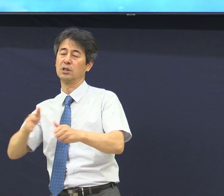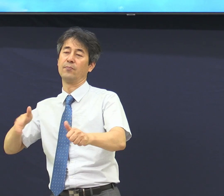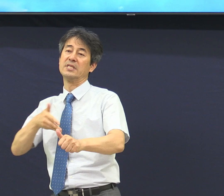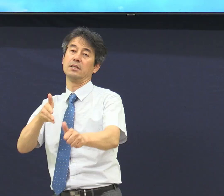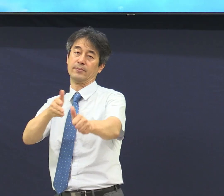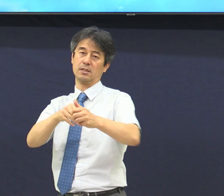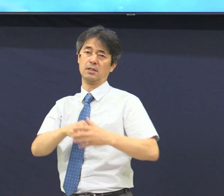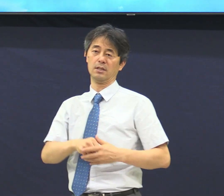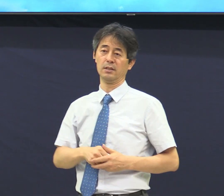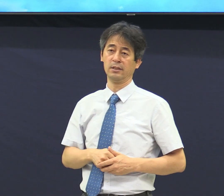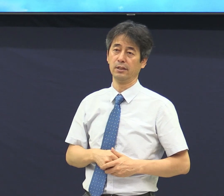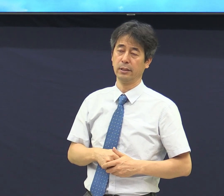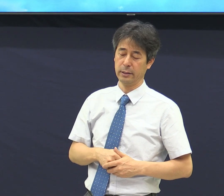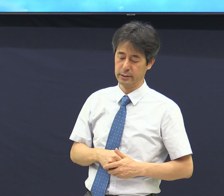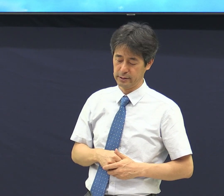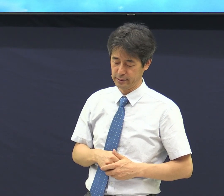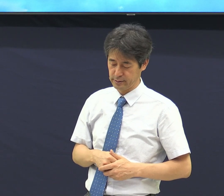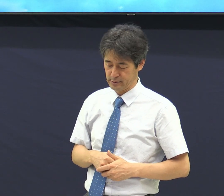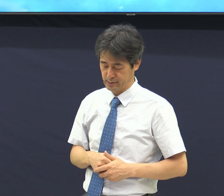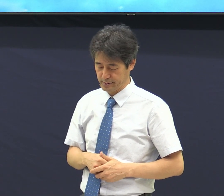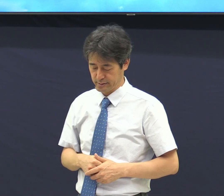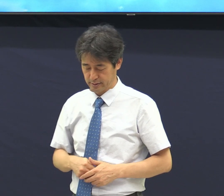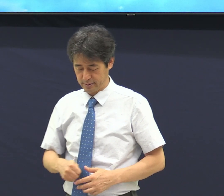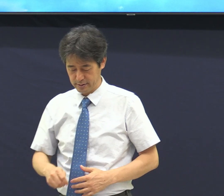선을 위해서 이용하신다는 것이죠.